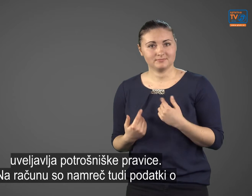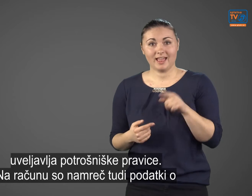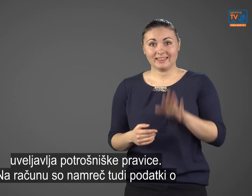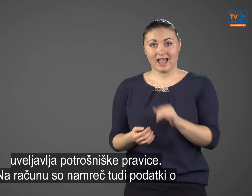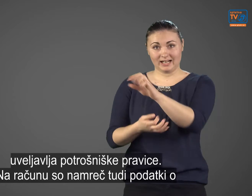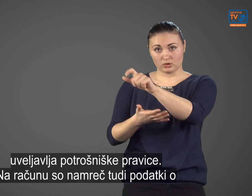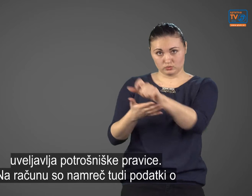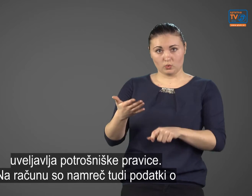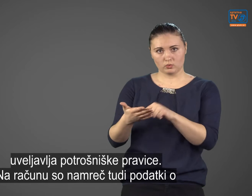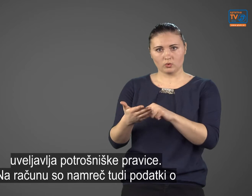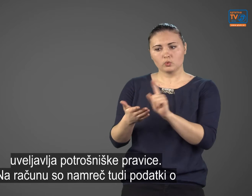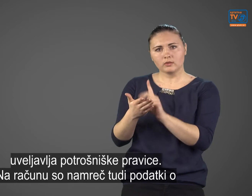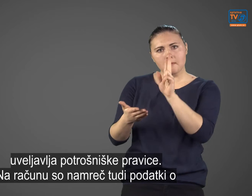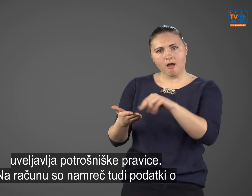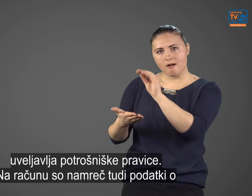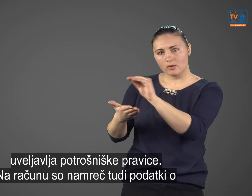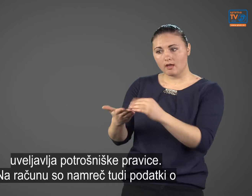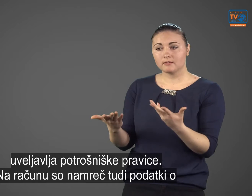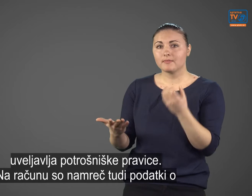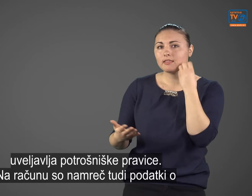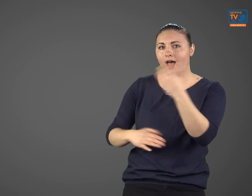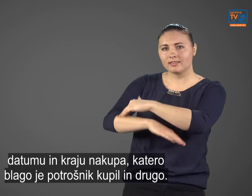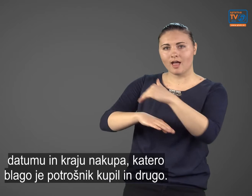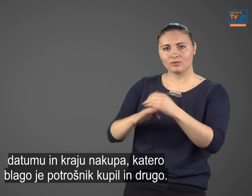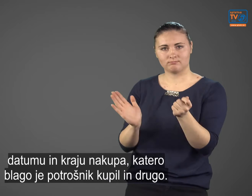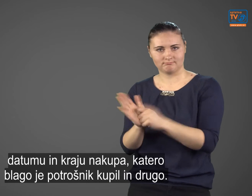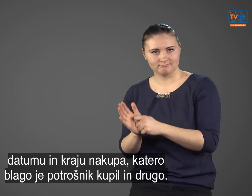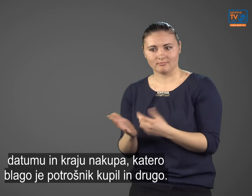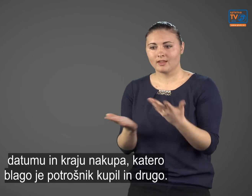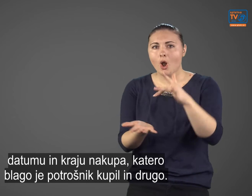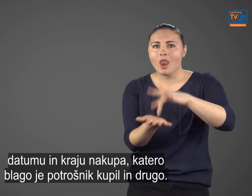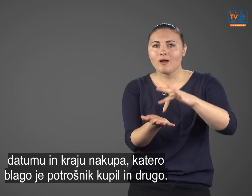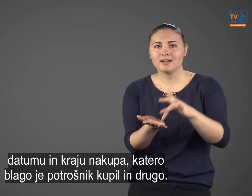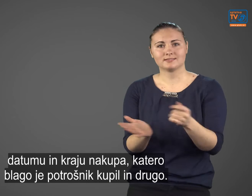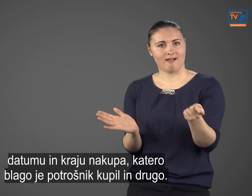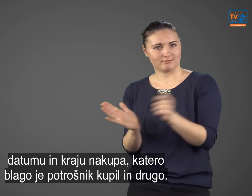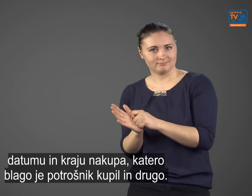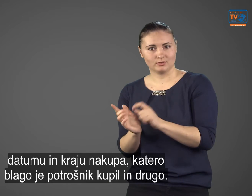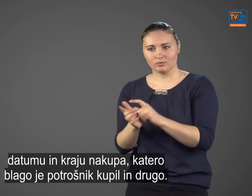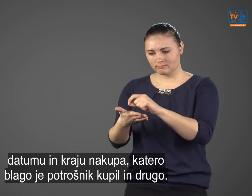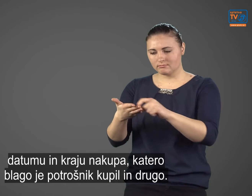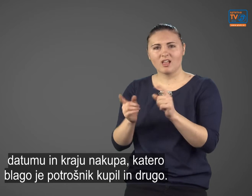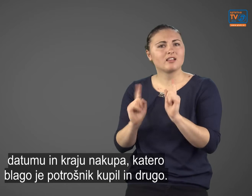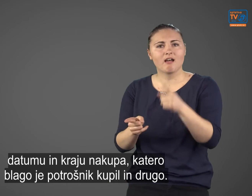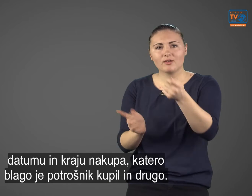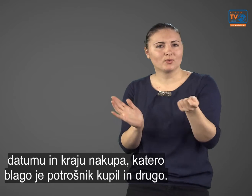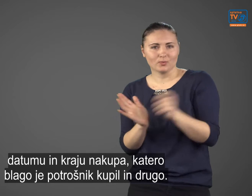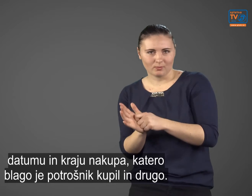Na računu so namreč tudi podatki o datumu nakupa, lokaciji nakupa, naveden je artikel, ki je kupljen